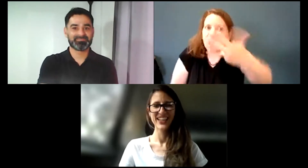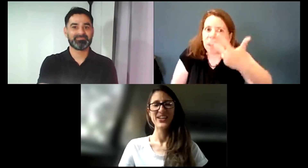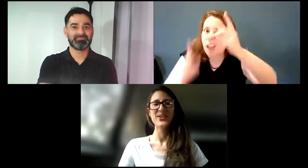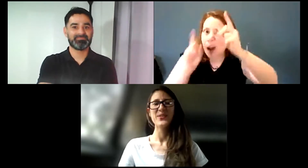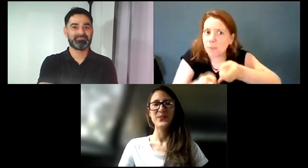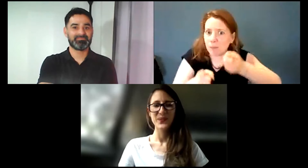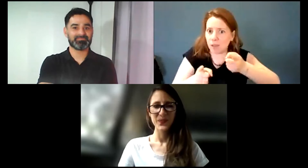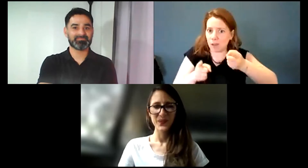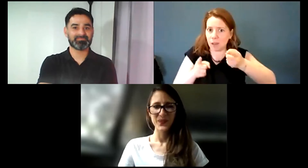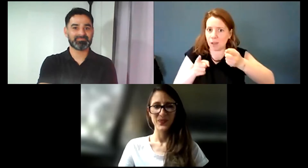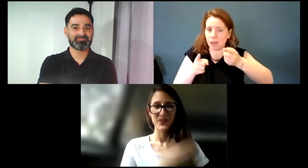No,